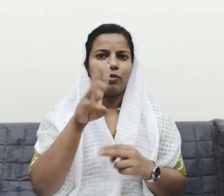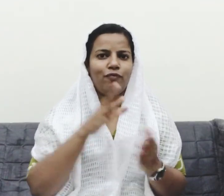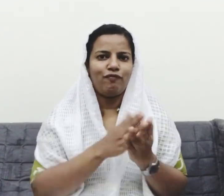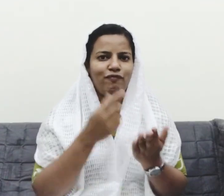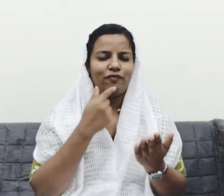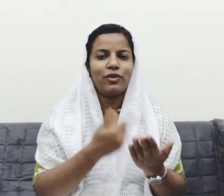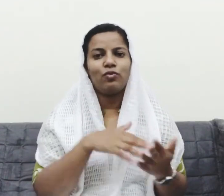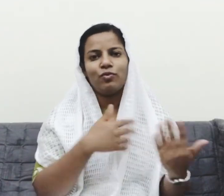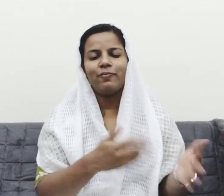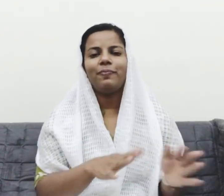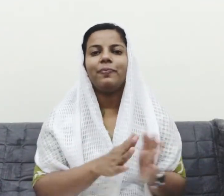നിന്നായി പറയുന്നത് കേട്ടോ,